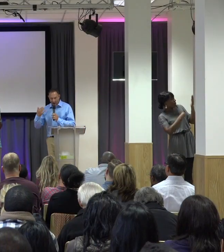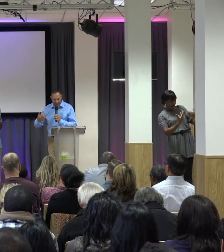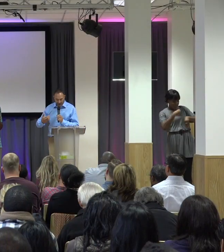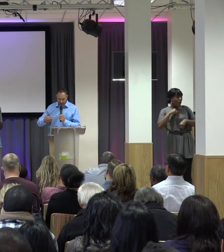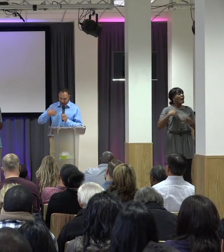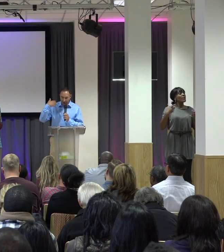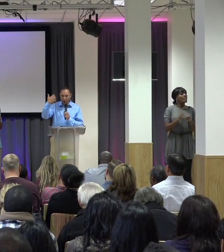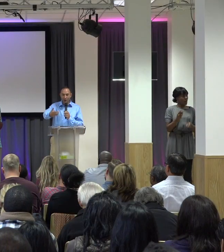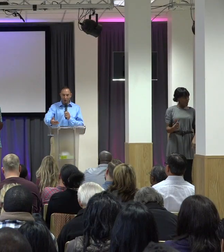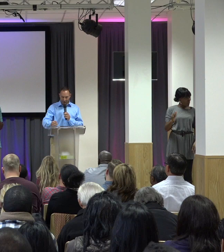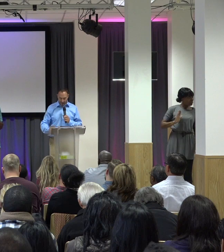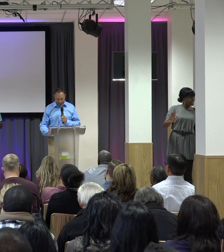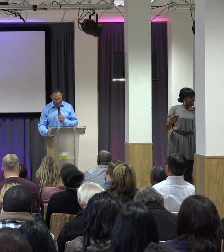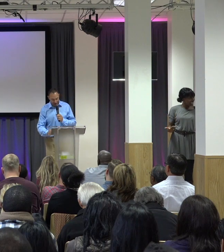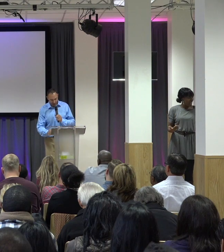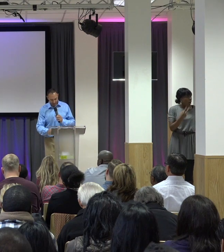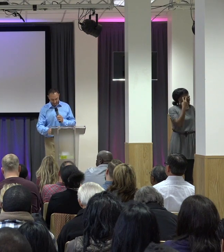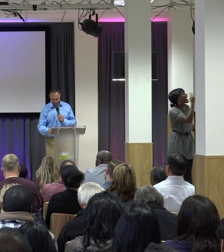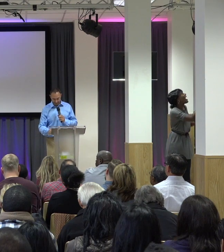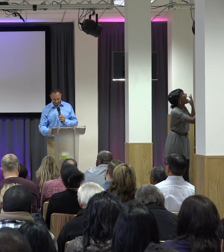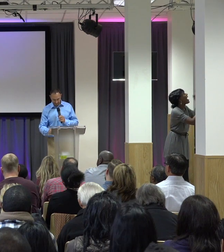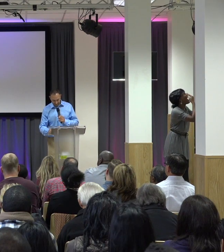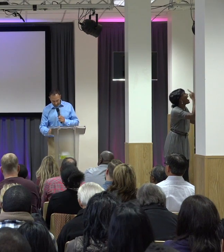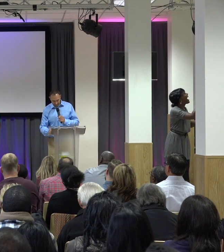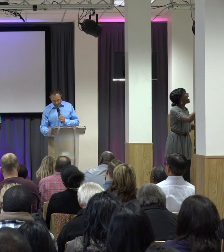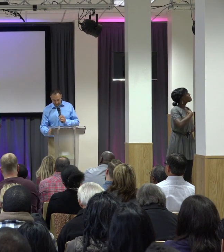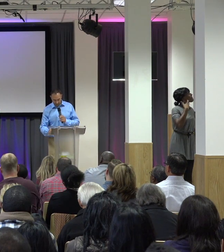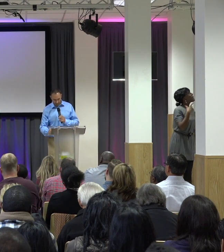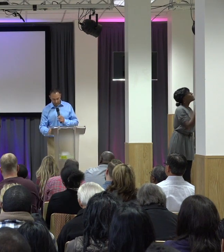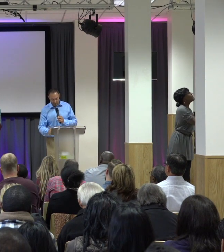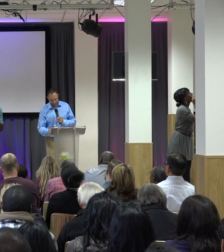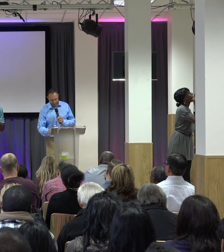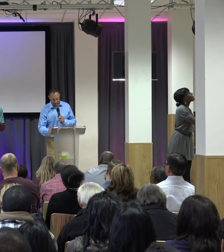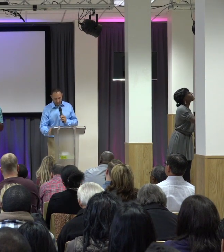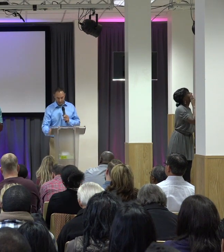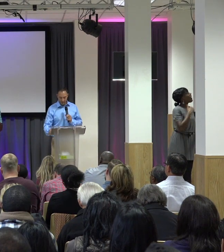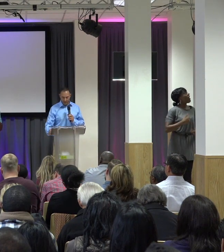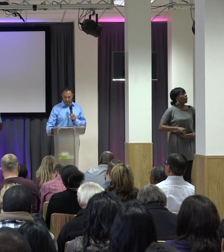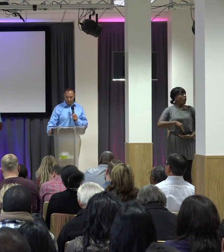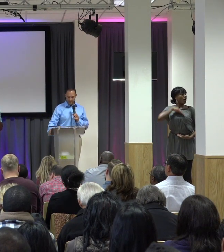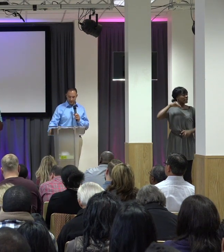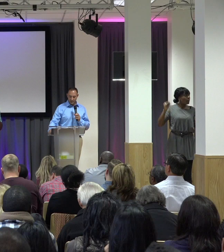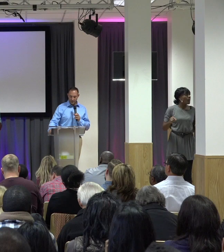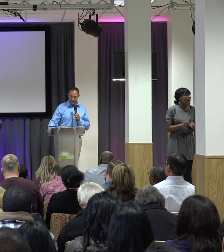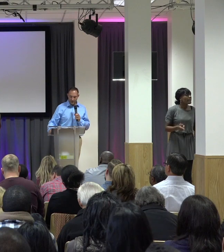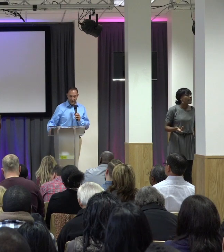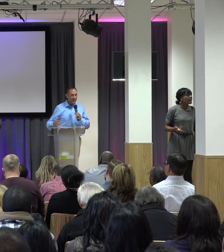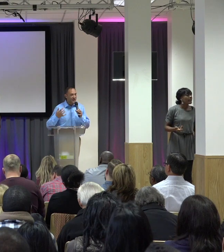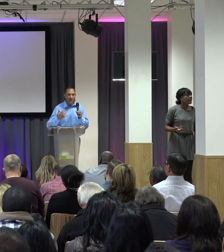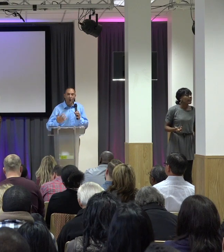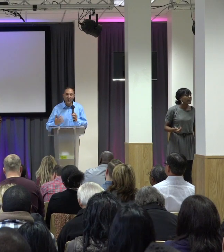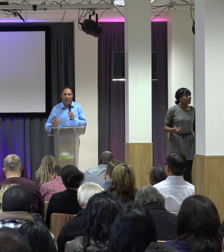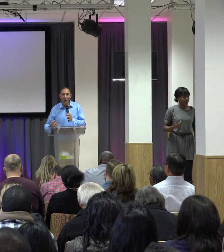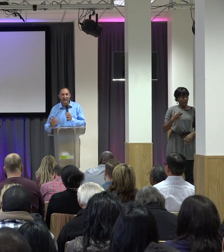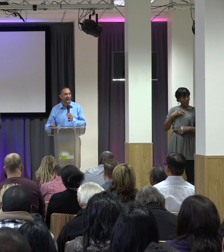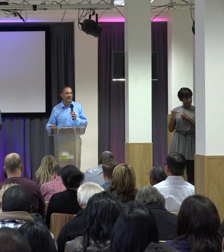My wife and I have shared over and over again with our children Ma femme et moi avons partagé avec beaucoup d'enfants that there's